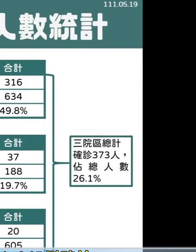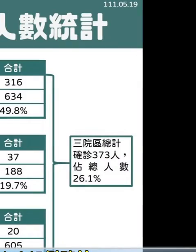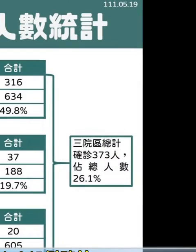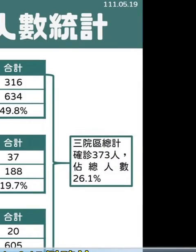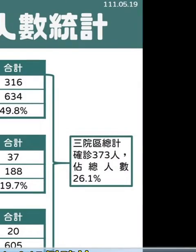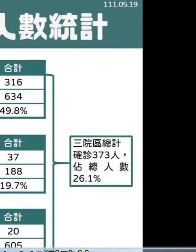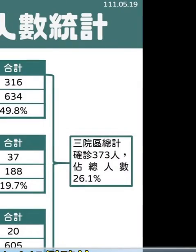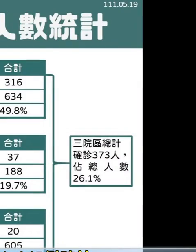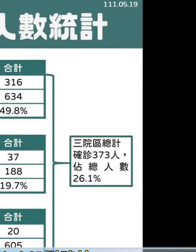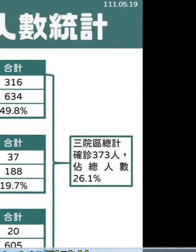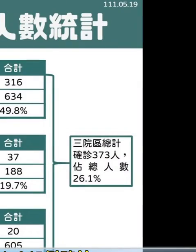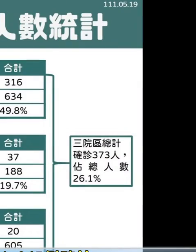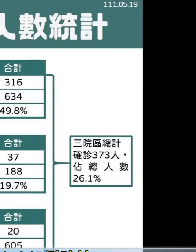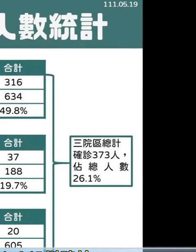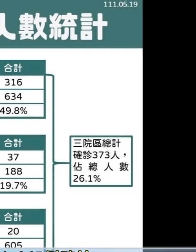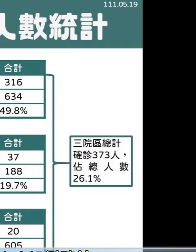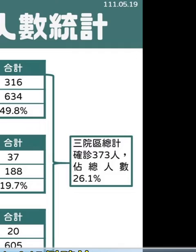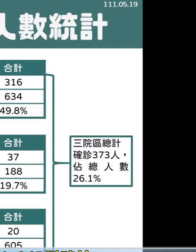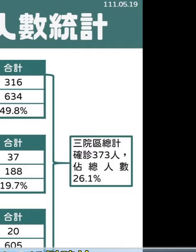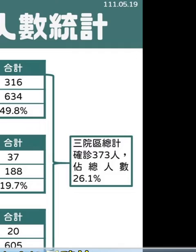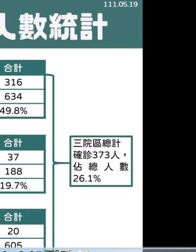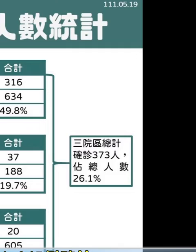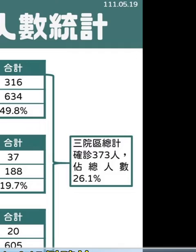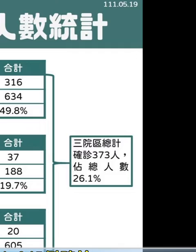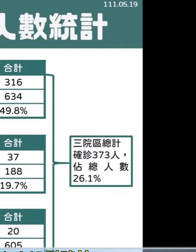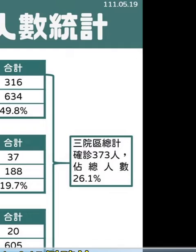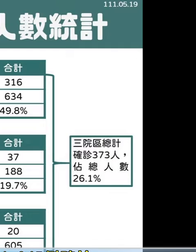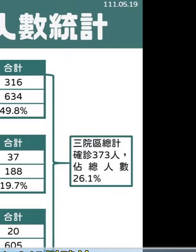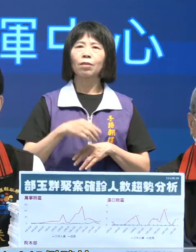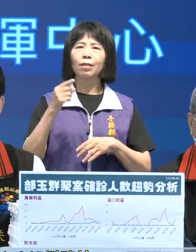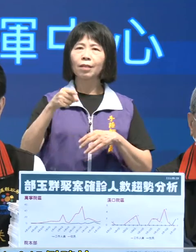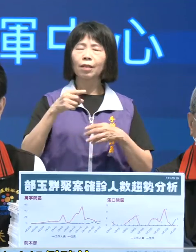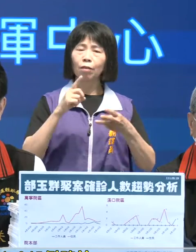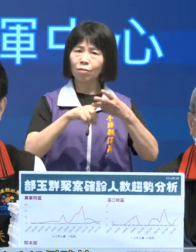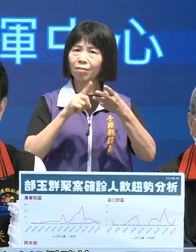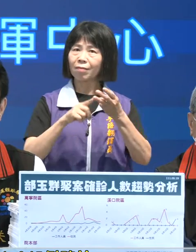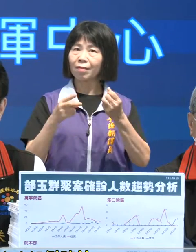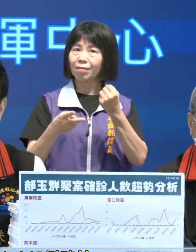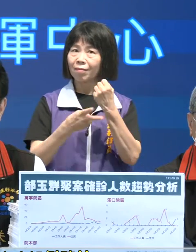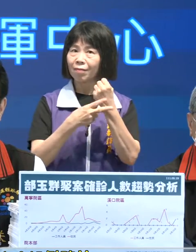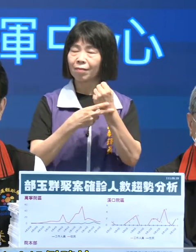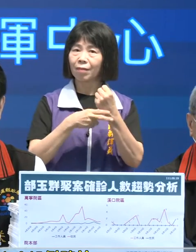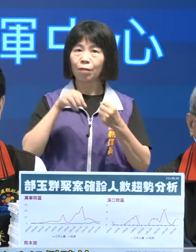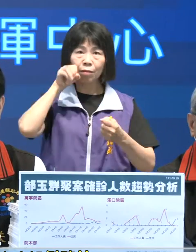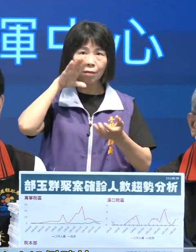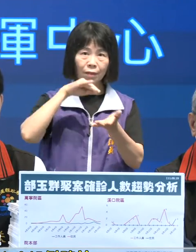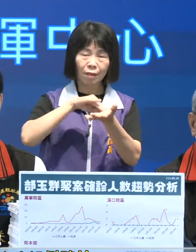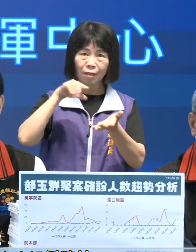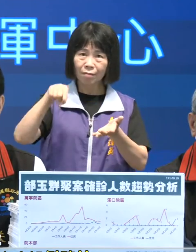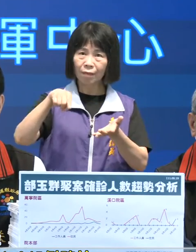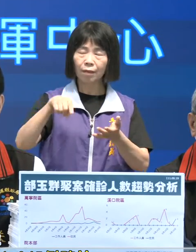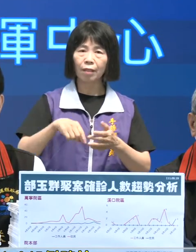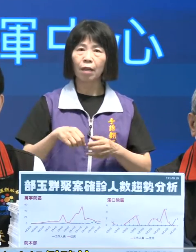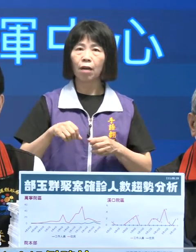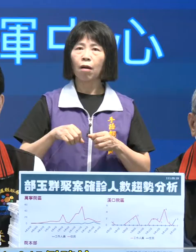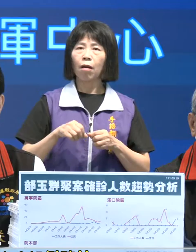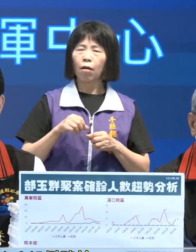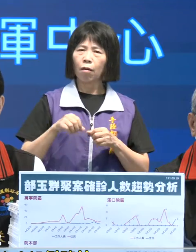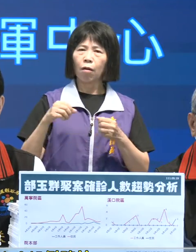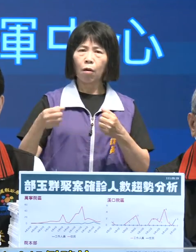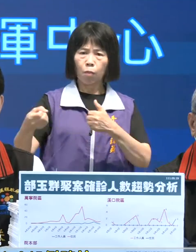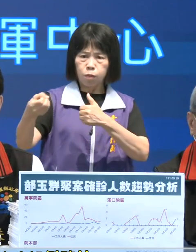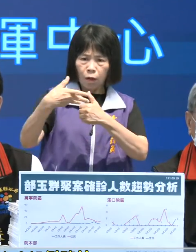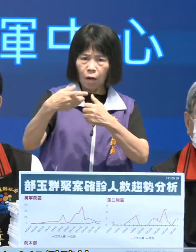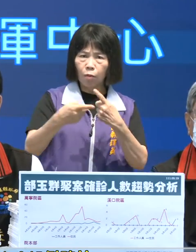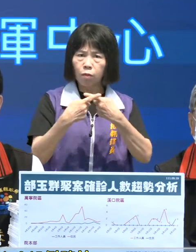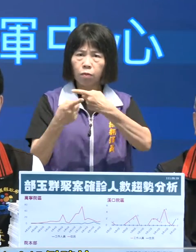力的伤害，大家应该要多多支持与鼓励部立荣民医院。 要爆料之前先查证啊，要不